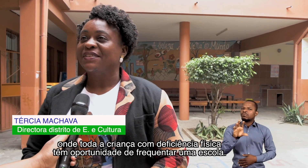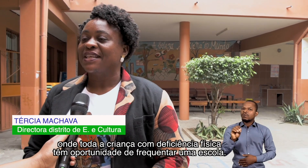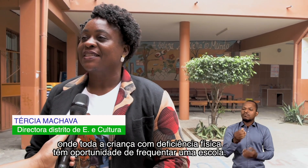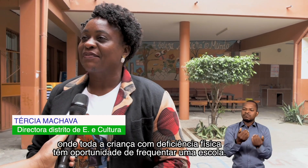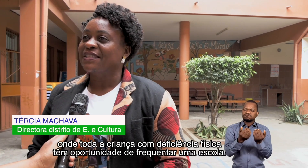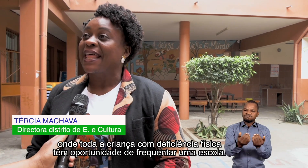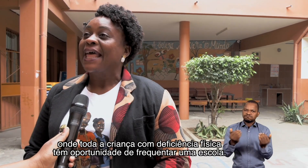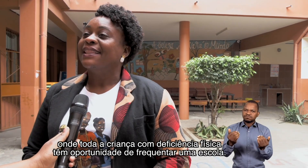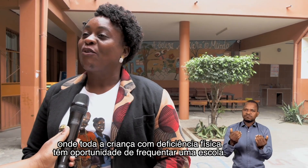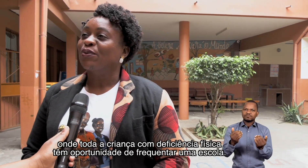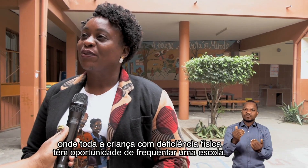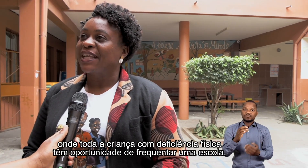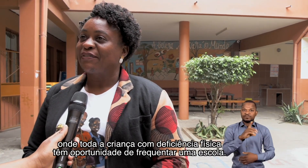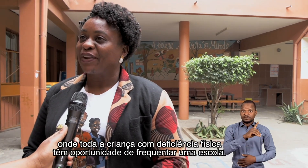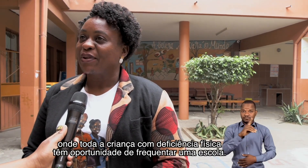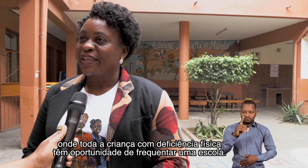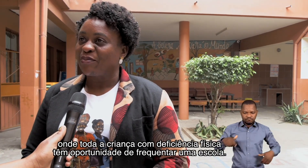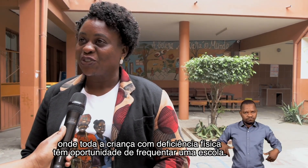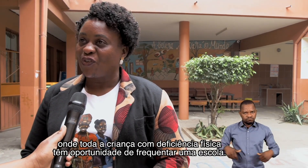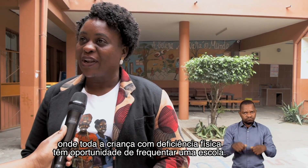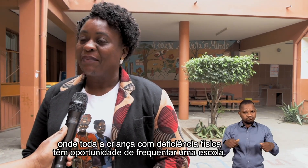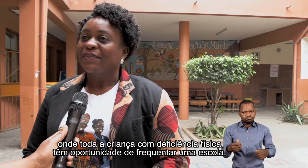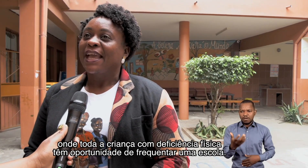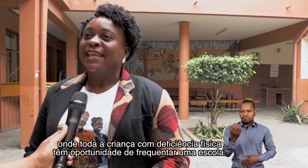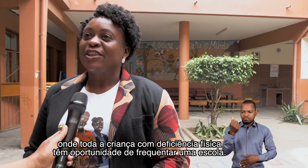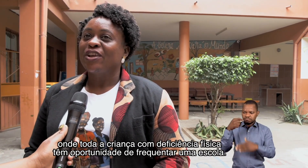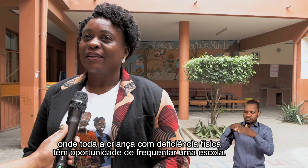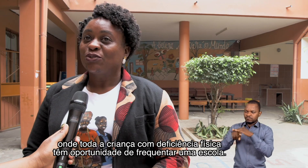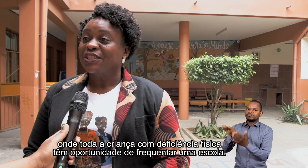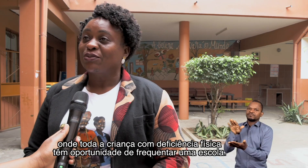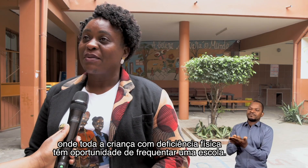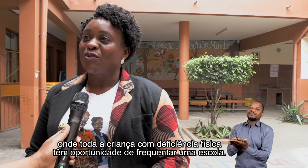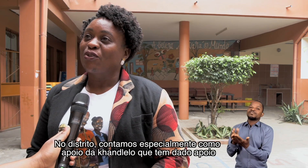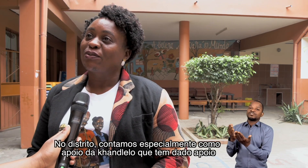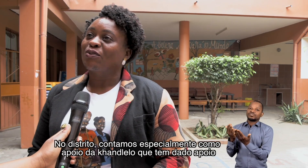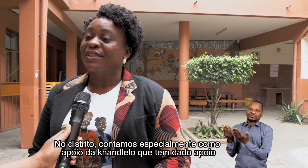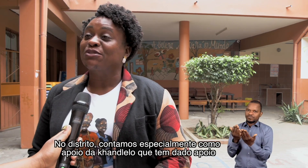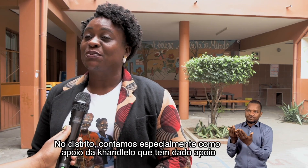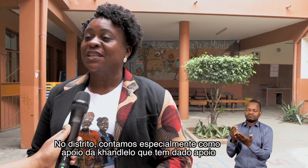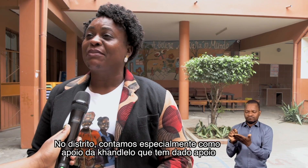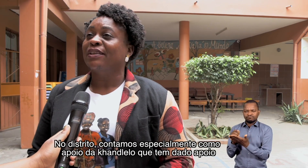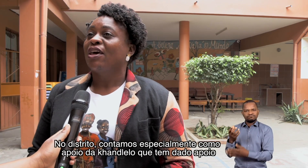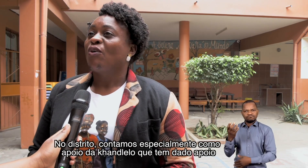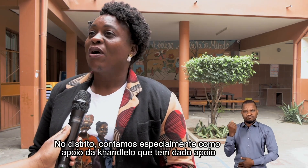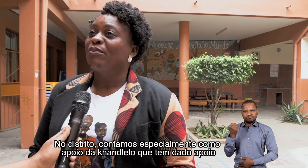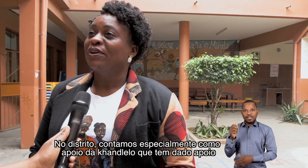deficiência física tem a oportunidade de frequentar uma escola. E no Distrito Caxiamanculo, contamos especialmente com o apoio